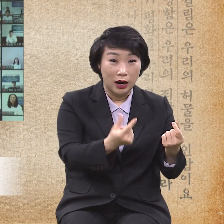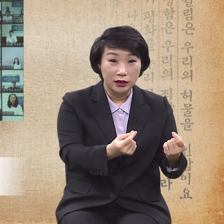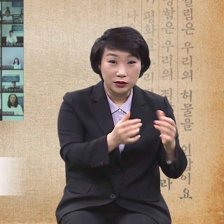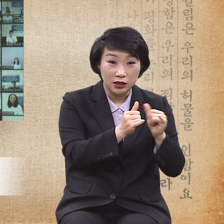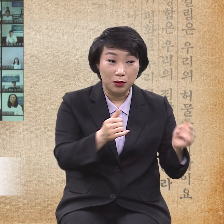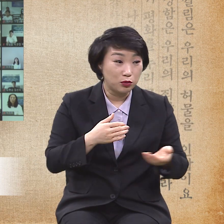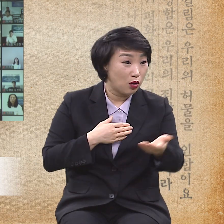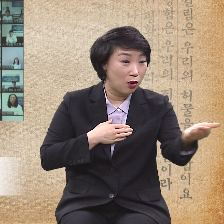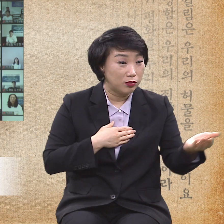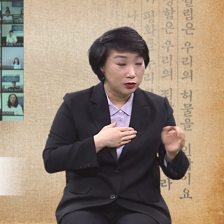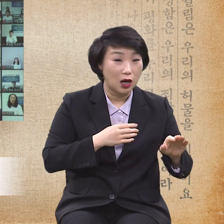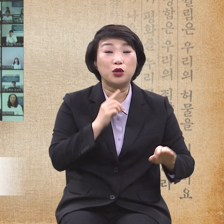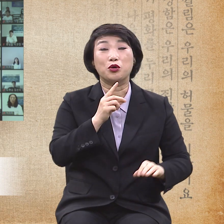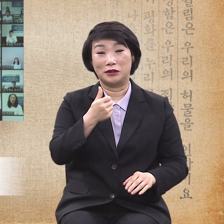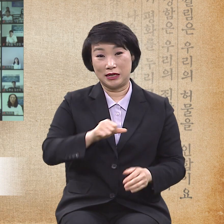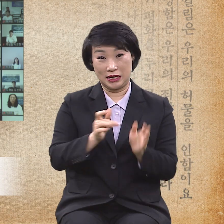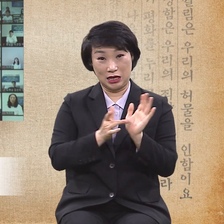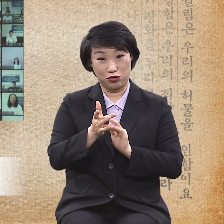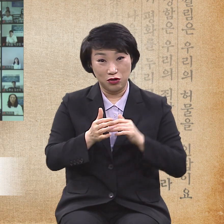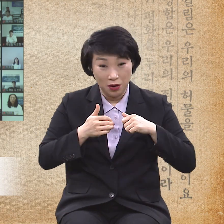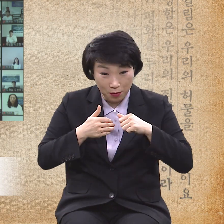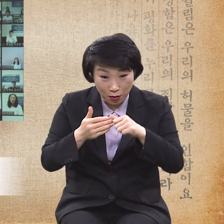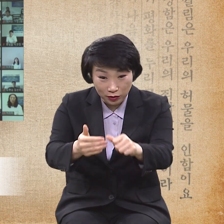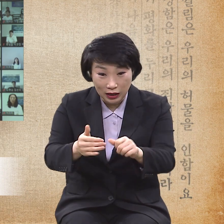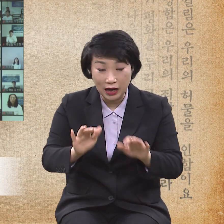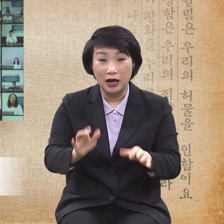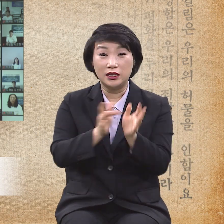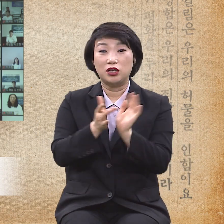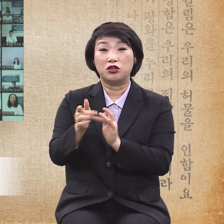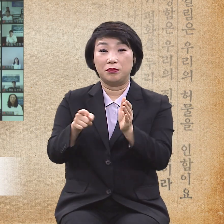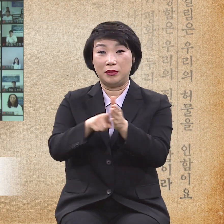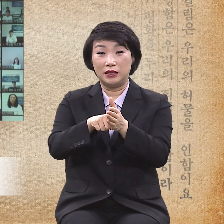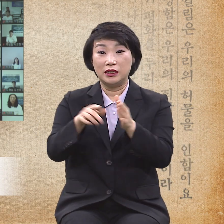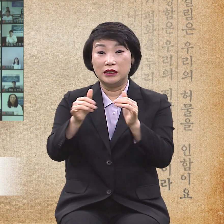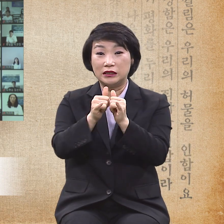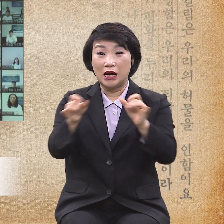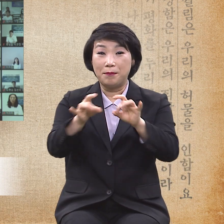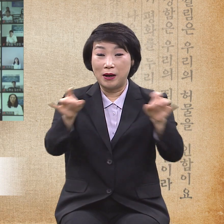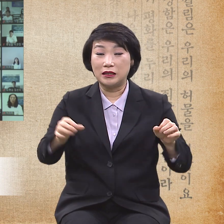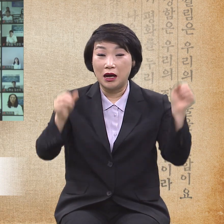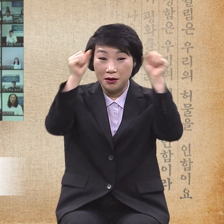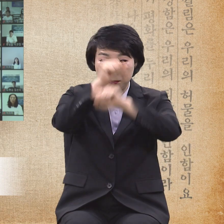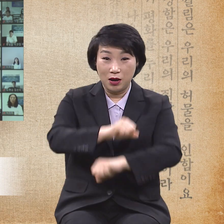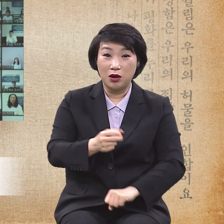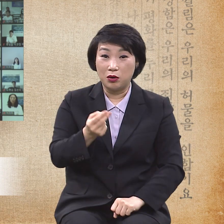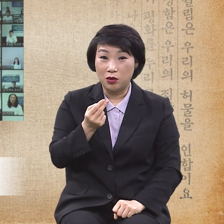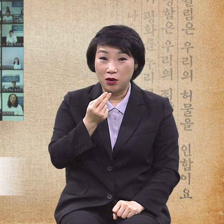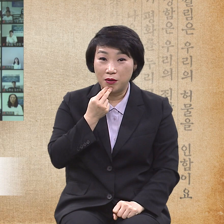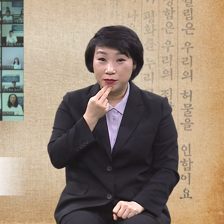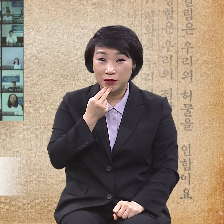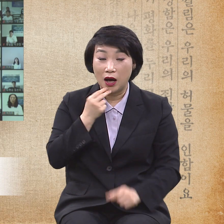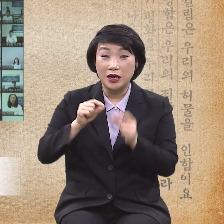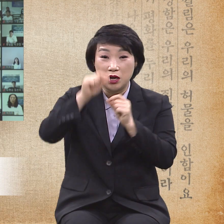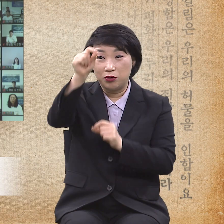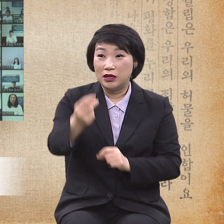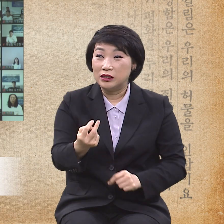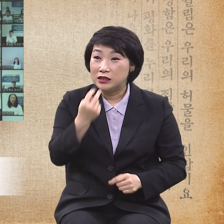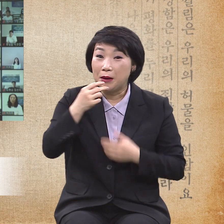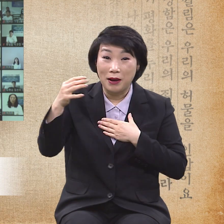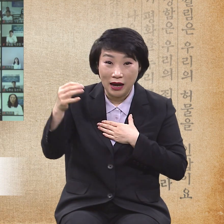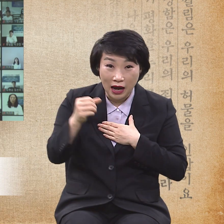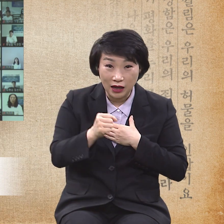사람들은 독생자를 주셨으니 그를 믿는 자마다 멸망치 않고